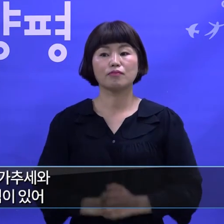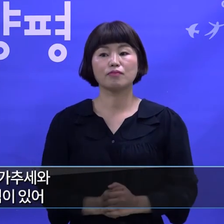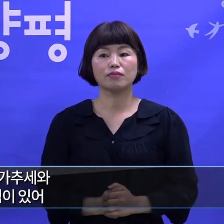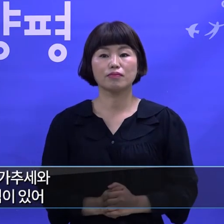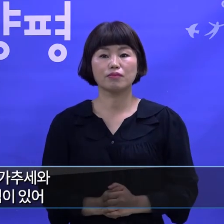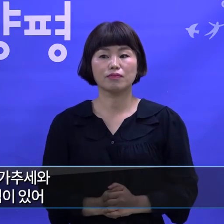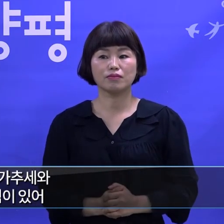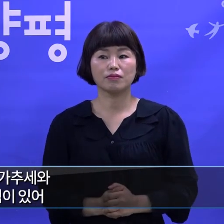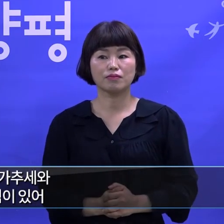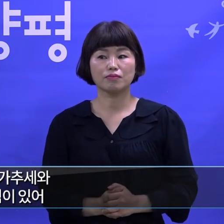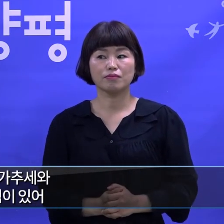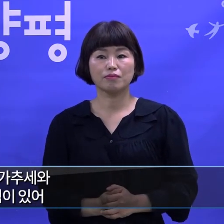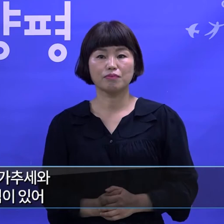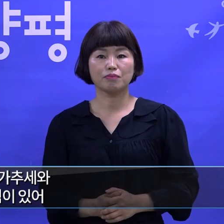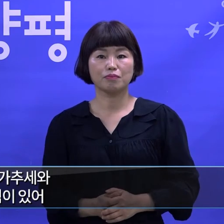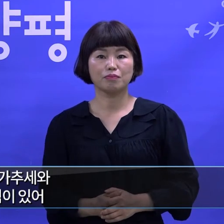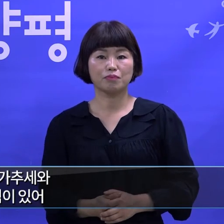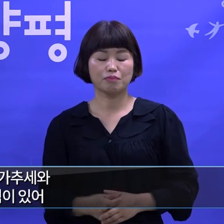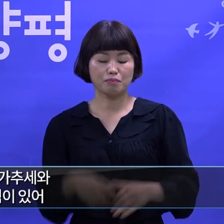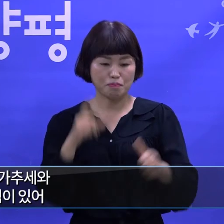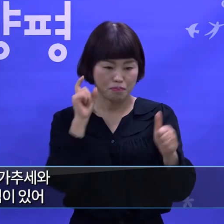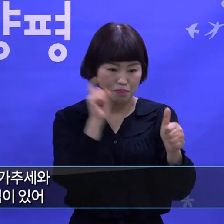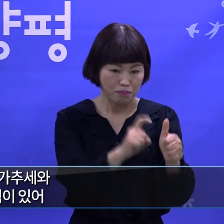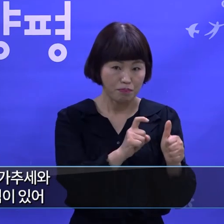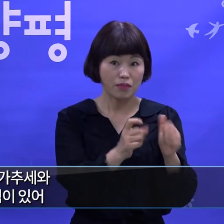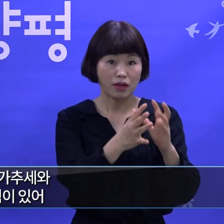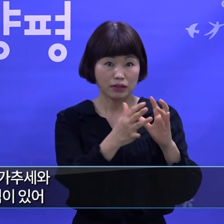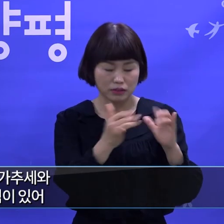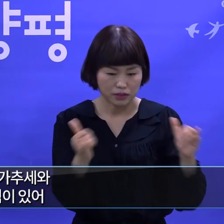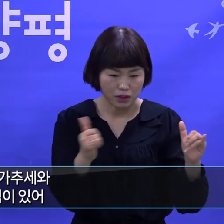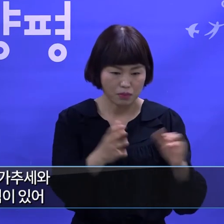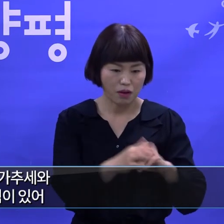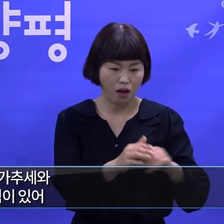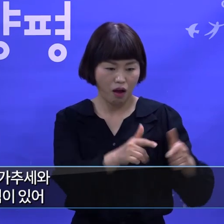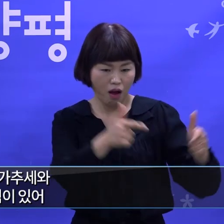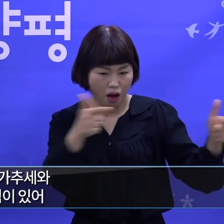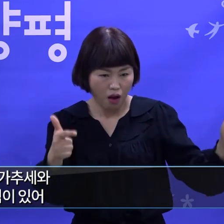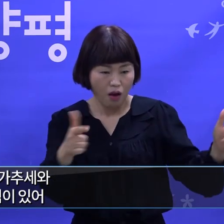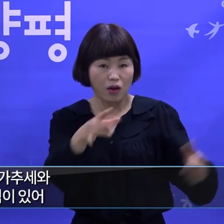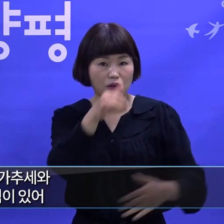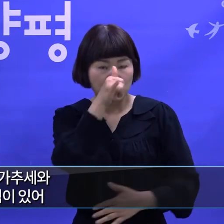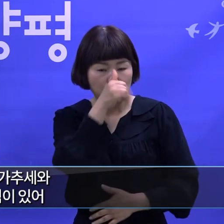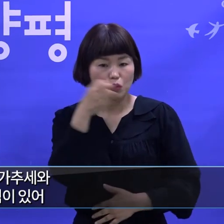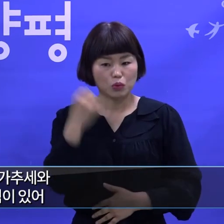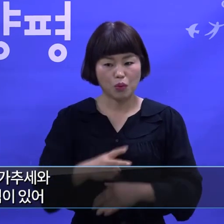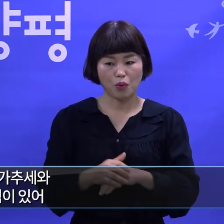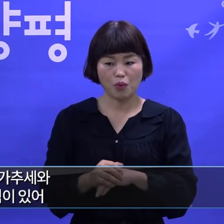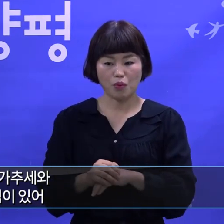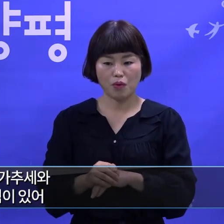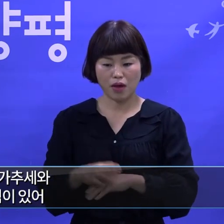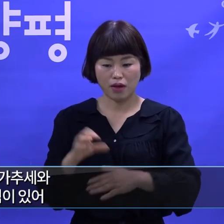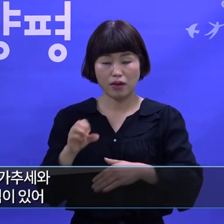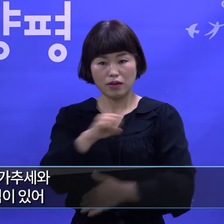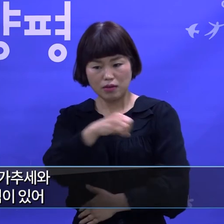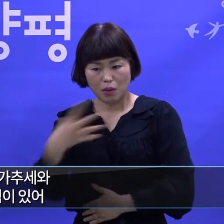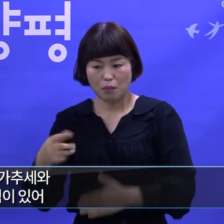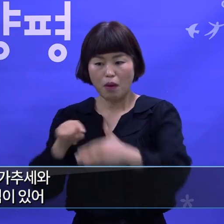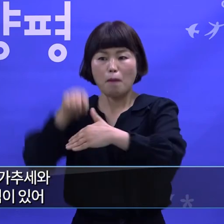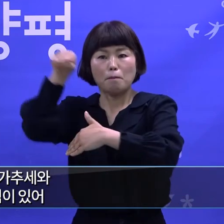양성자로 확정된 자가격리자의 지속적인 증가 추세와 외부 상충객의 유입